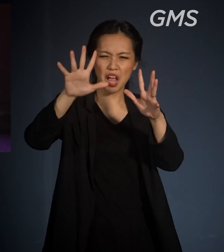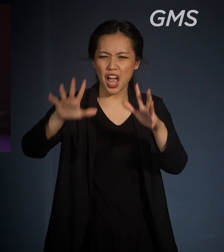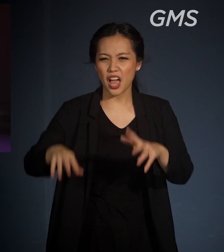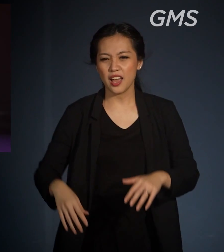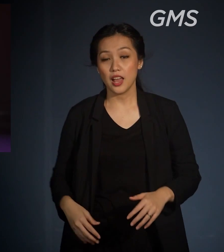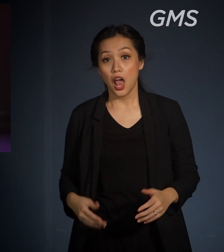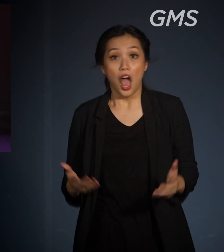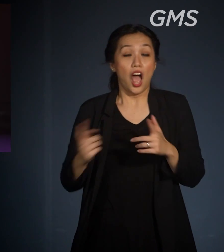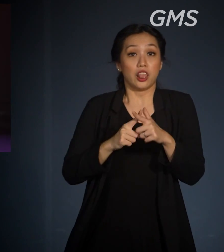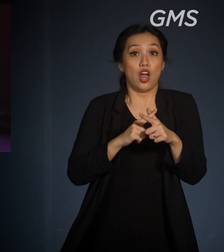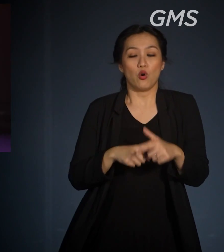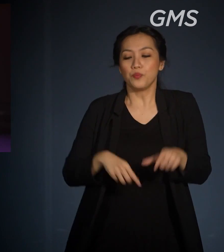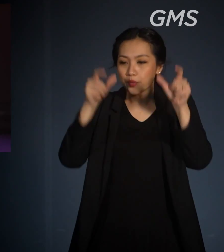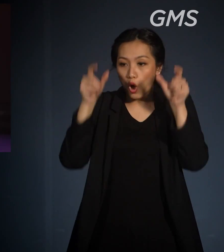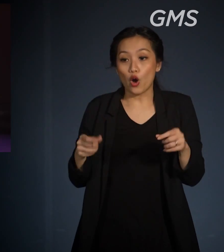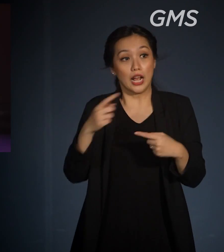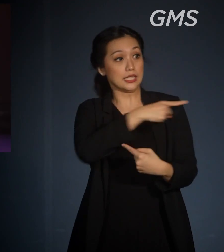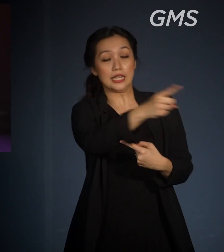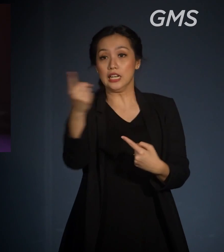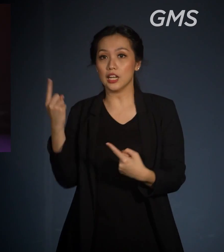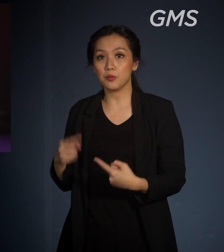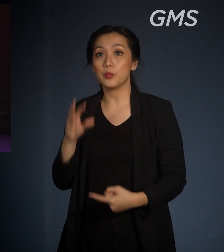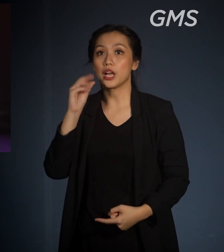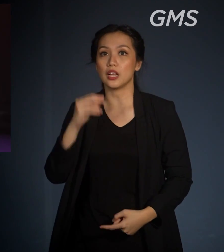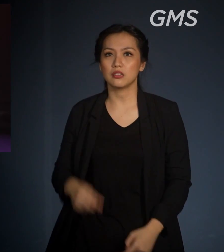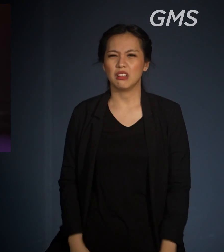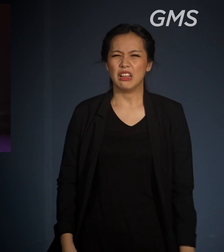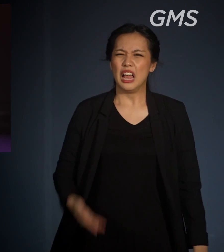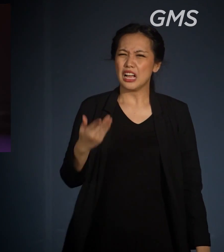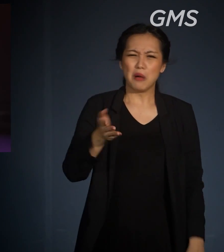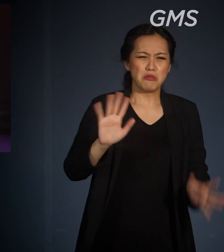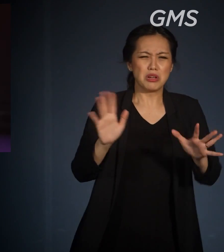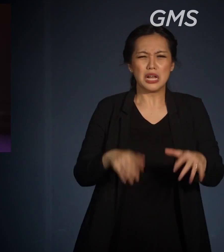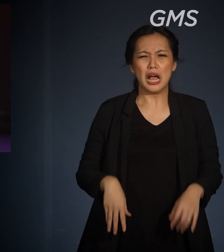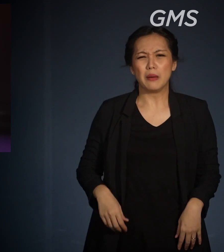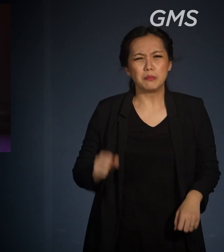Anda berkata bahwa engkau adalah orang yang mana mungkin bisa berhasil.